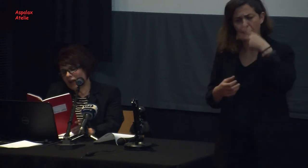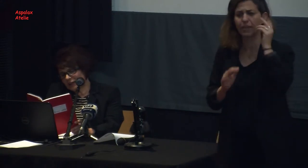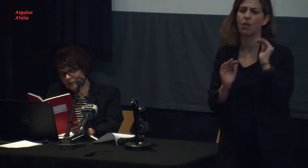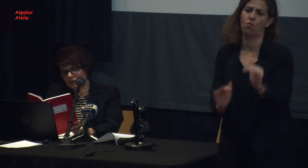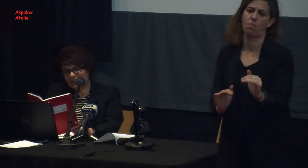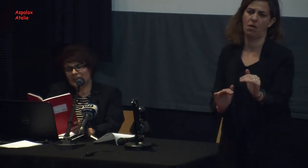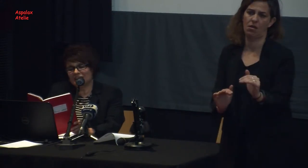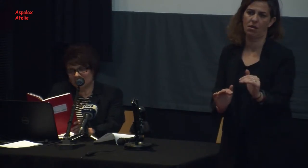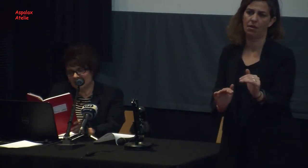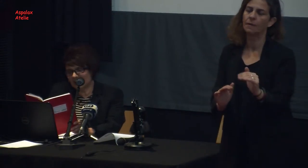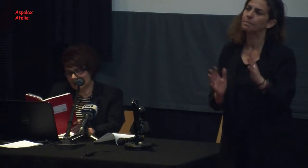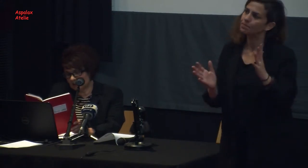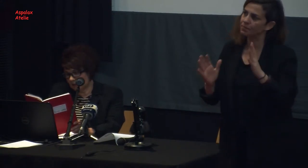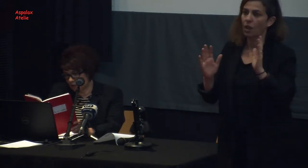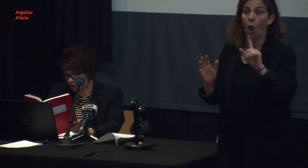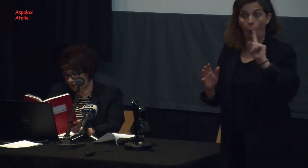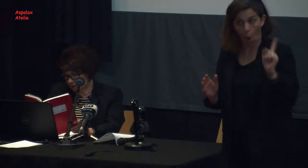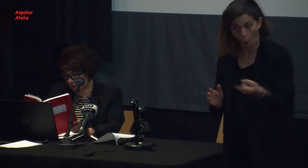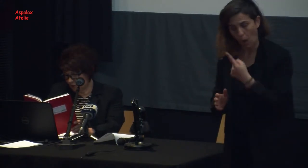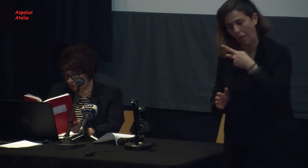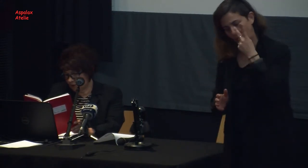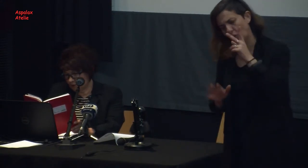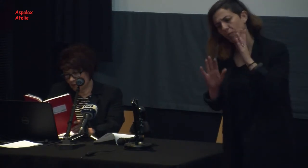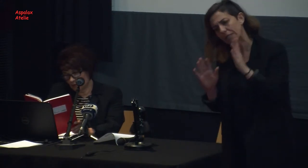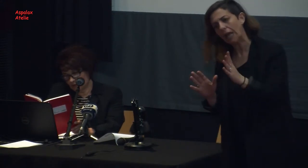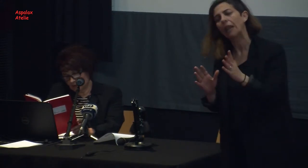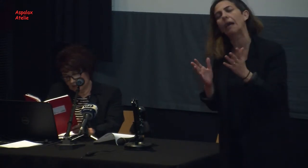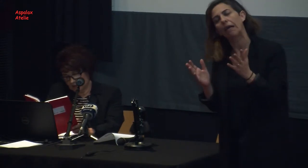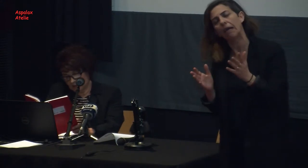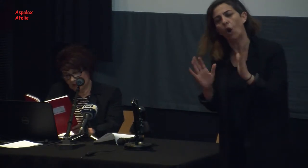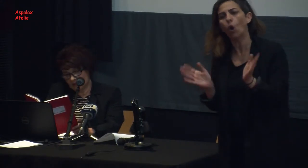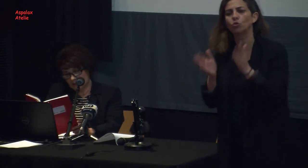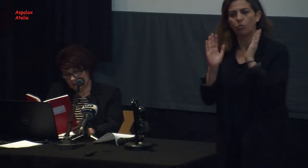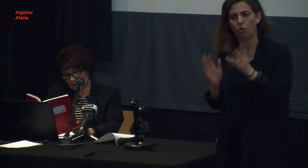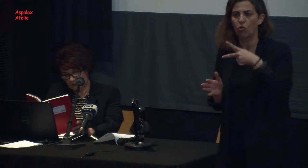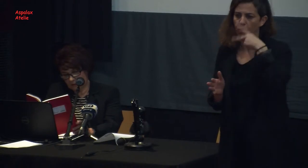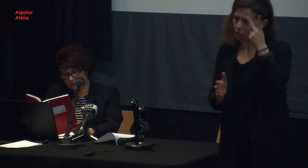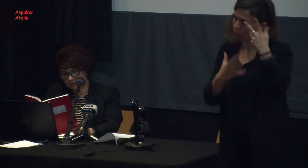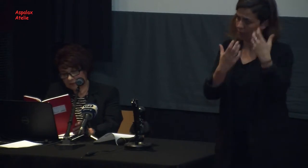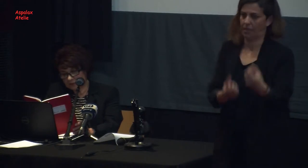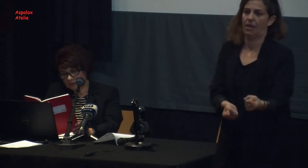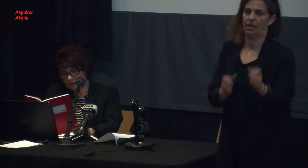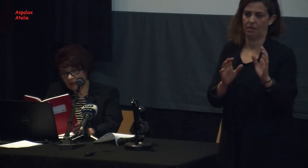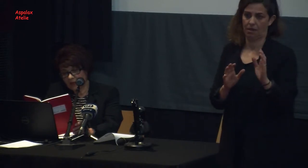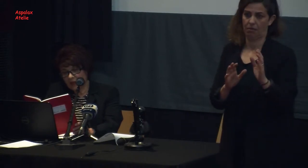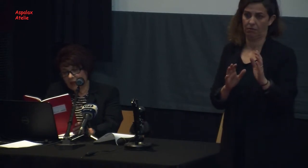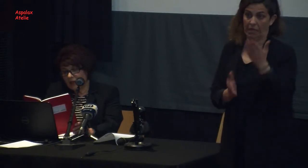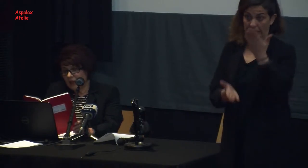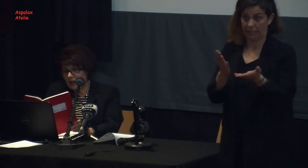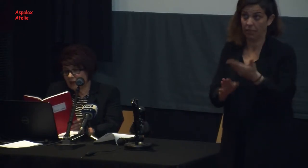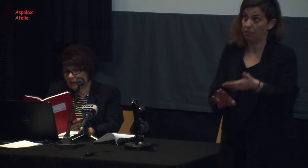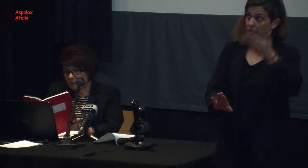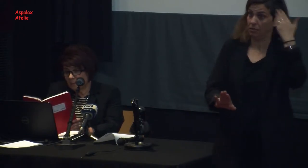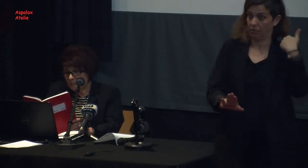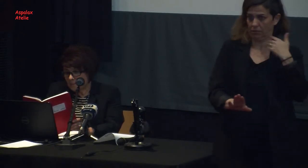ή τουλάχιστον είχαν αρκετά δικαιώματα όσο θα μπορούσαν να χρησιμοποιήσουν.